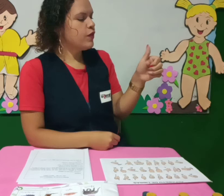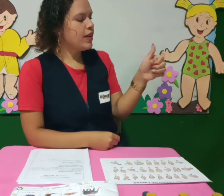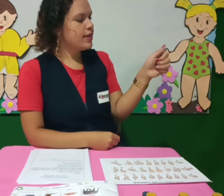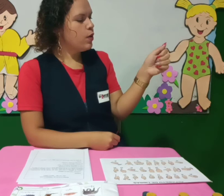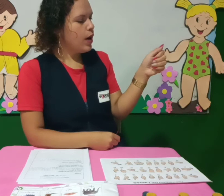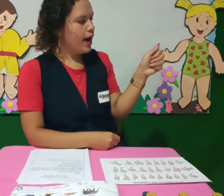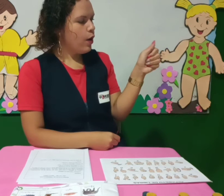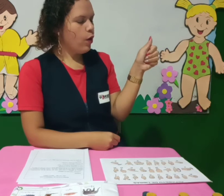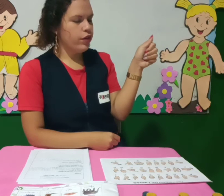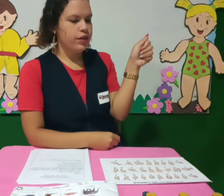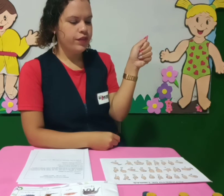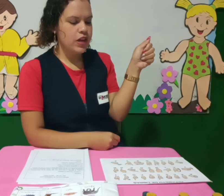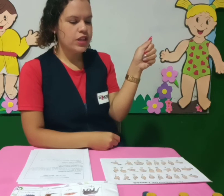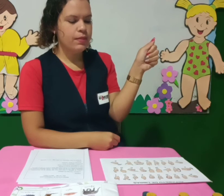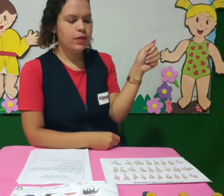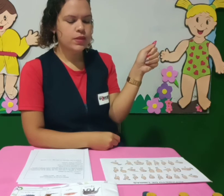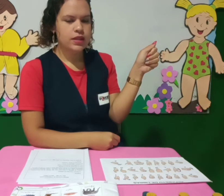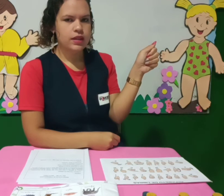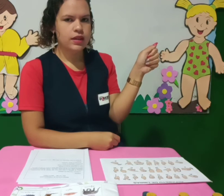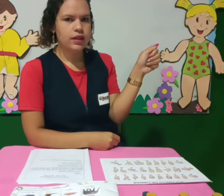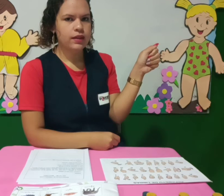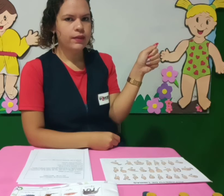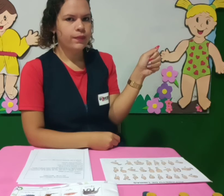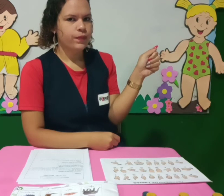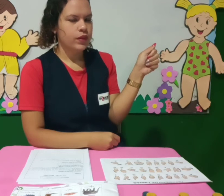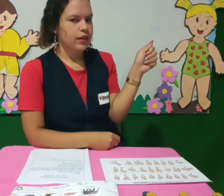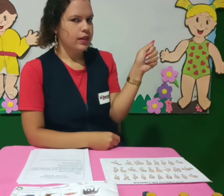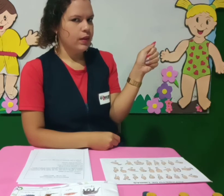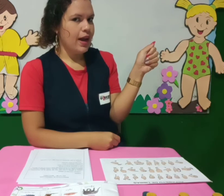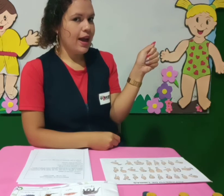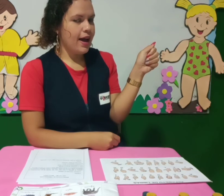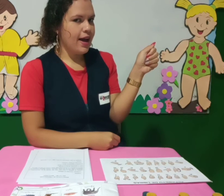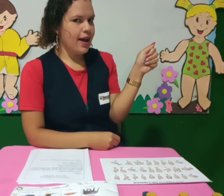fazer o A, ó. Fecha a mãozinha. A.